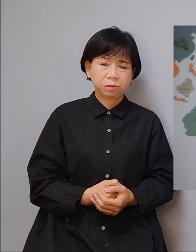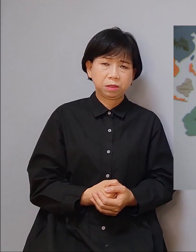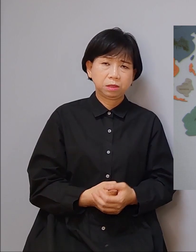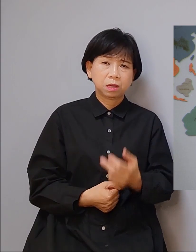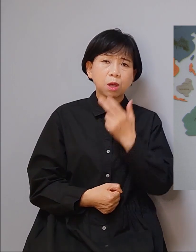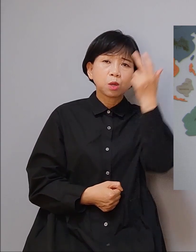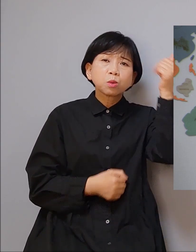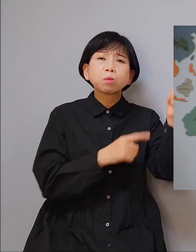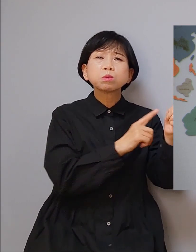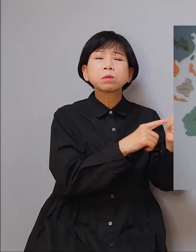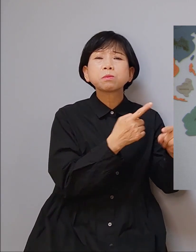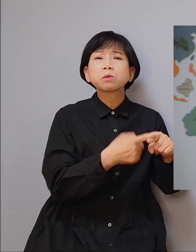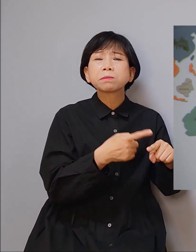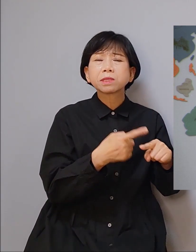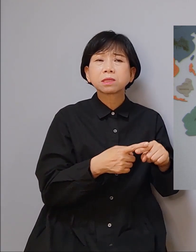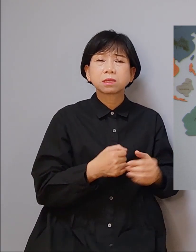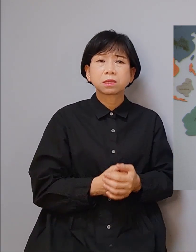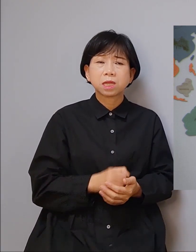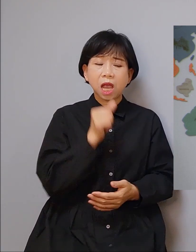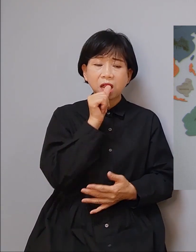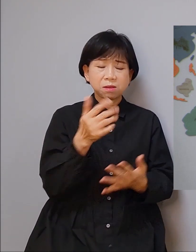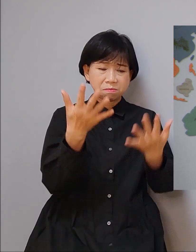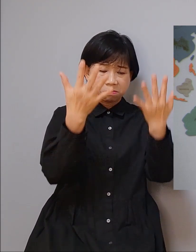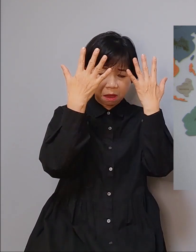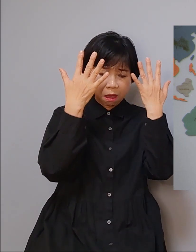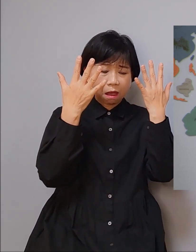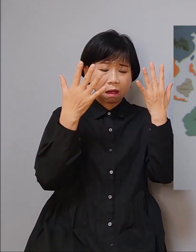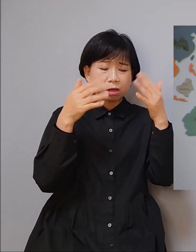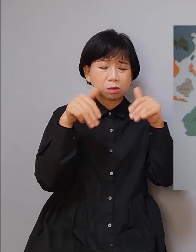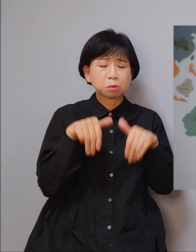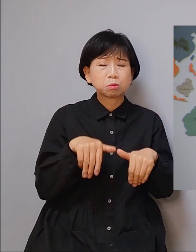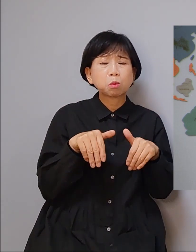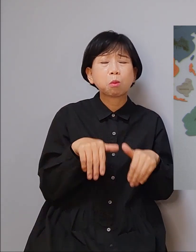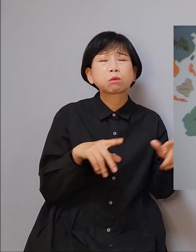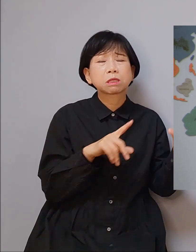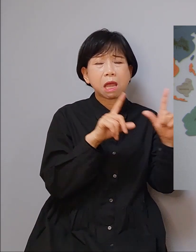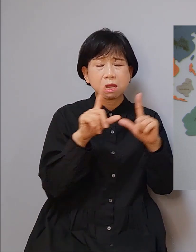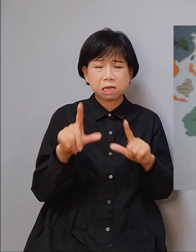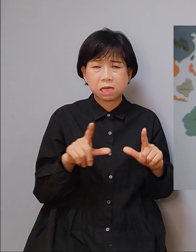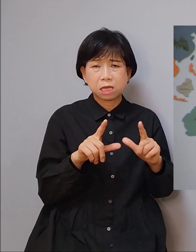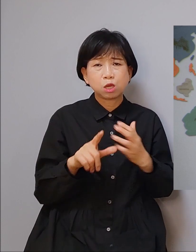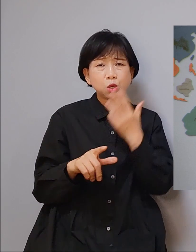신세, 심지어 밑바닥까지 추락하고 사람들에게 잊혀져가는